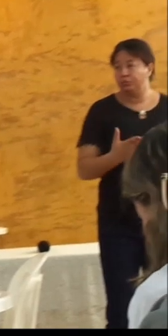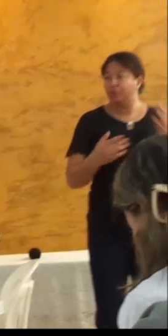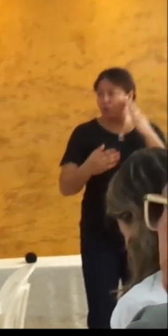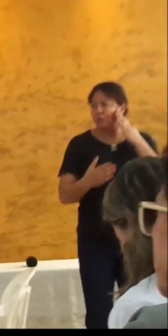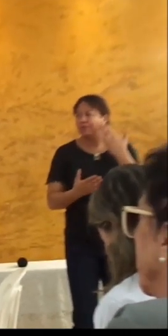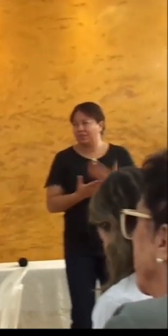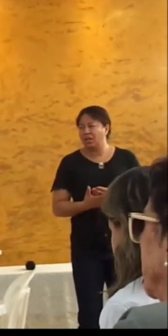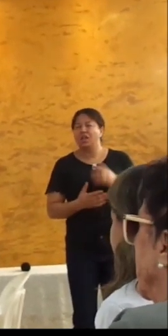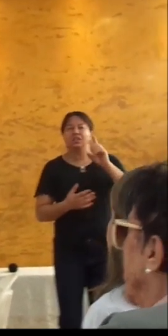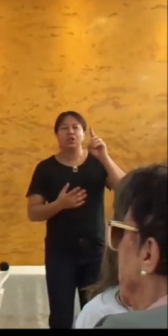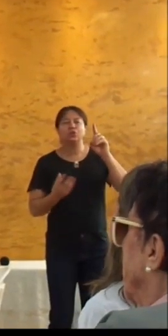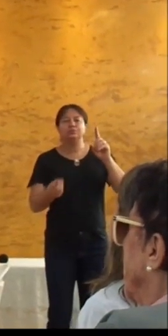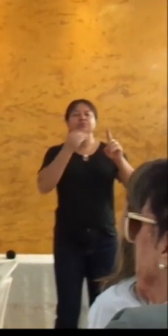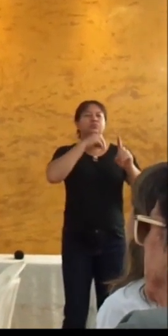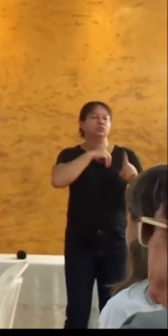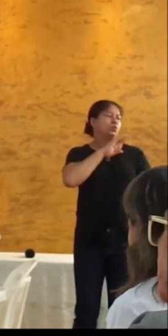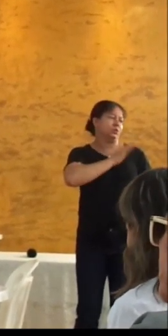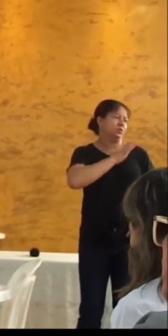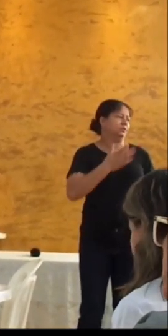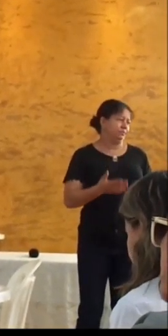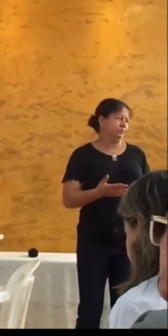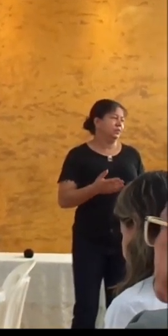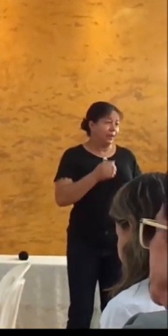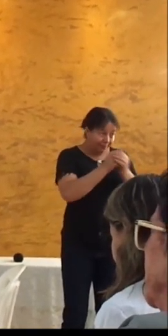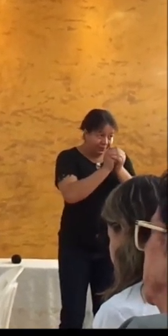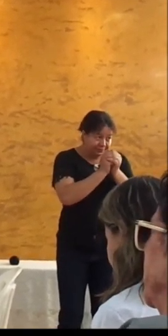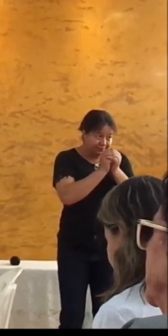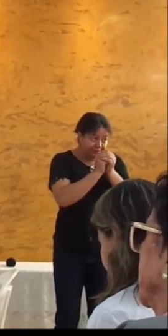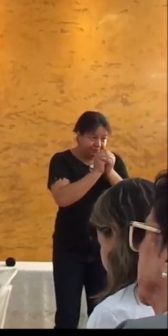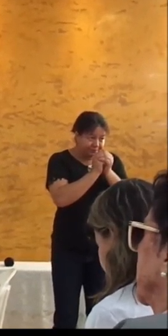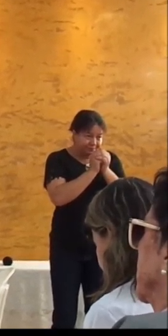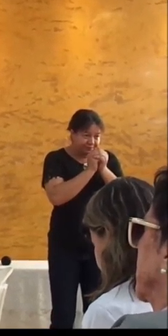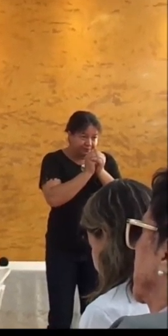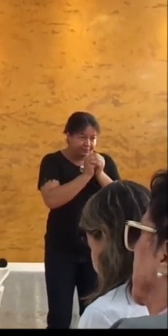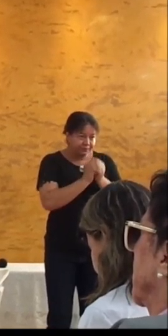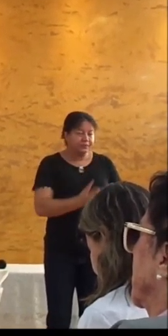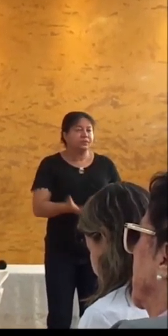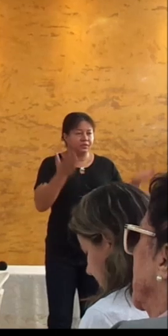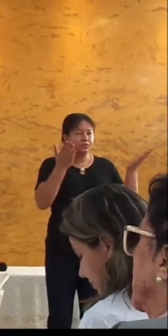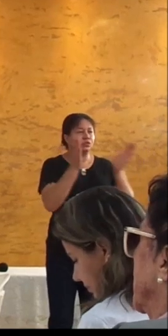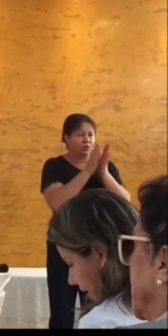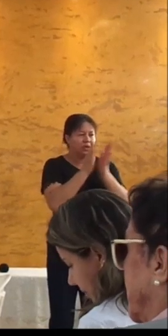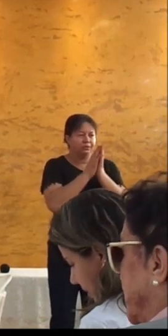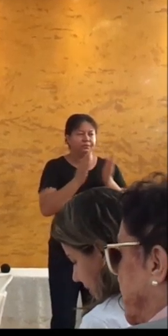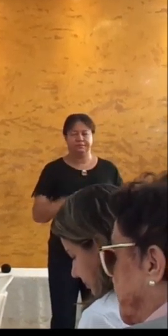Deus colocou no meu coração. Amém? Amém. Vamos para a palavra.